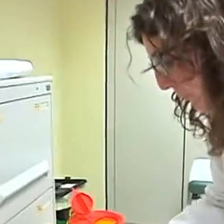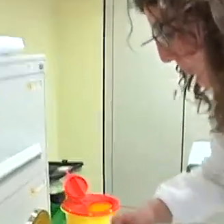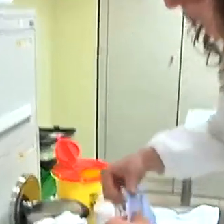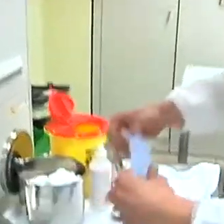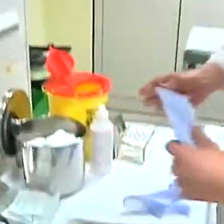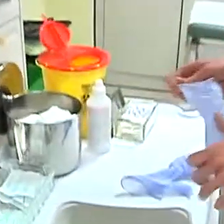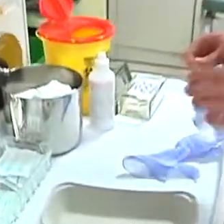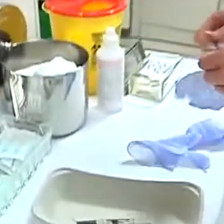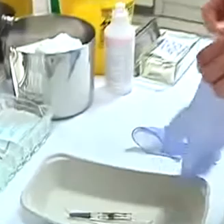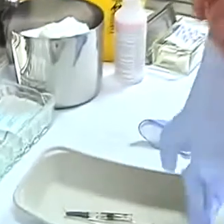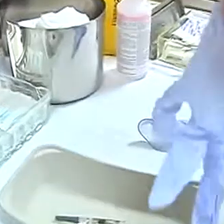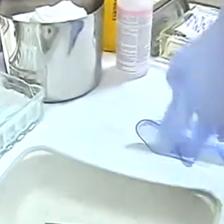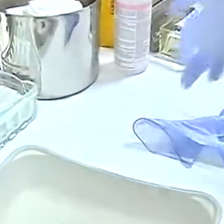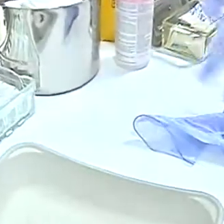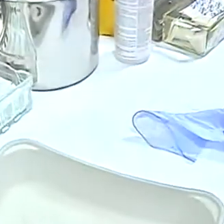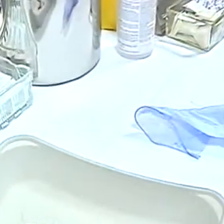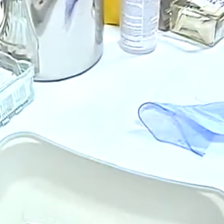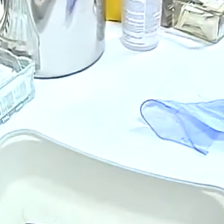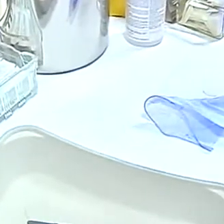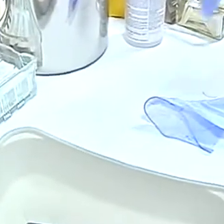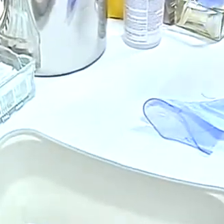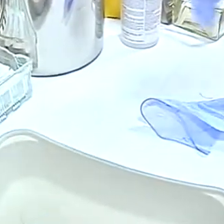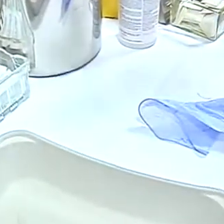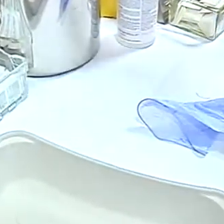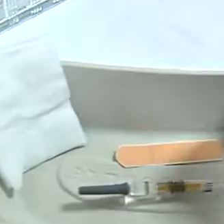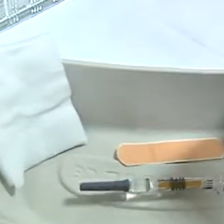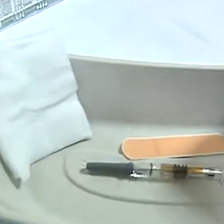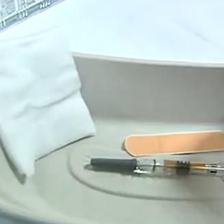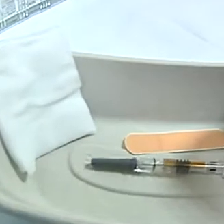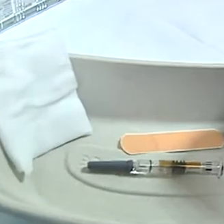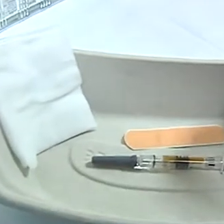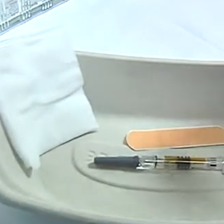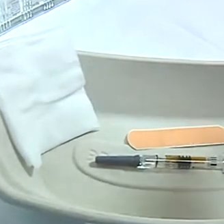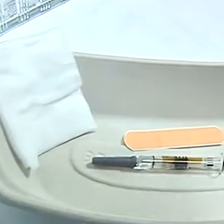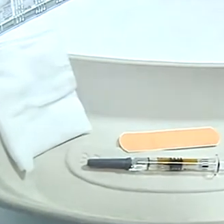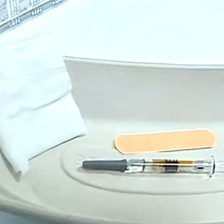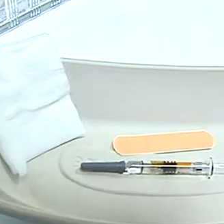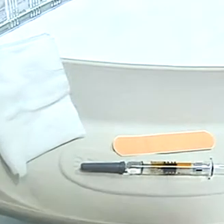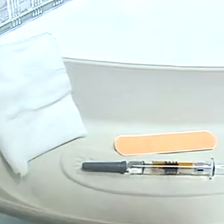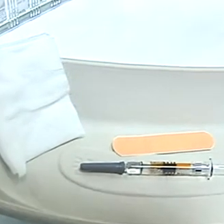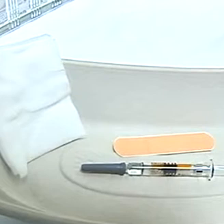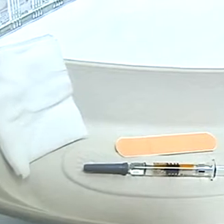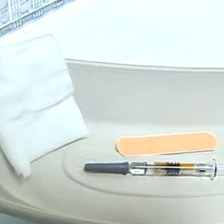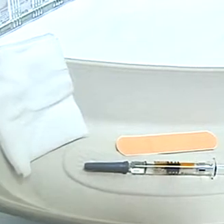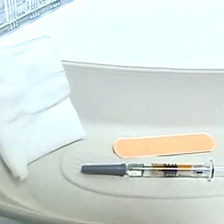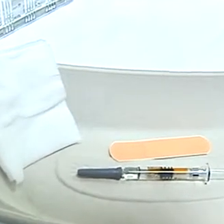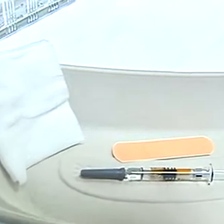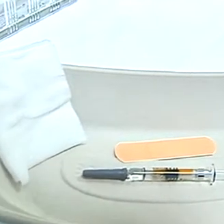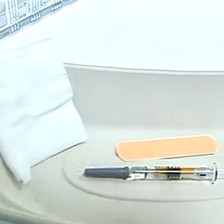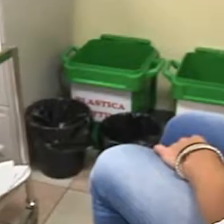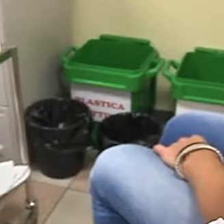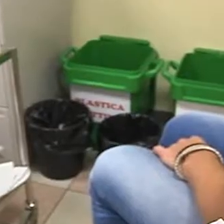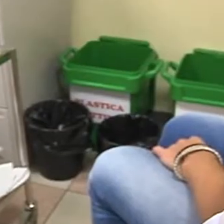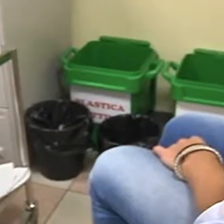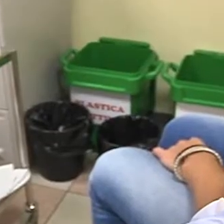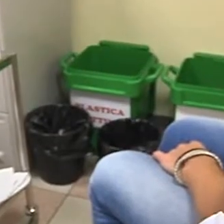che grazie a questo il numero di 185.000 unità di vaccino sale a 222.000 unità, ma